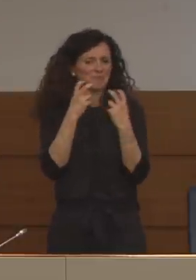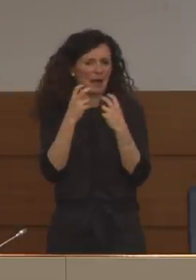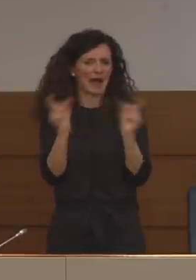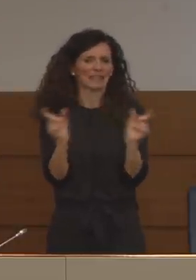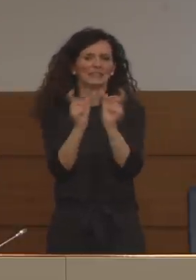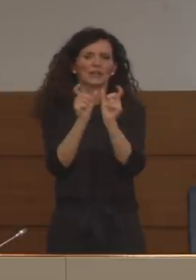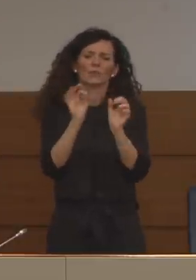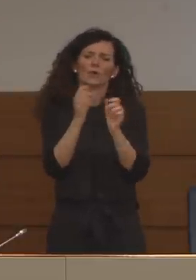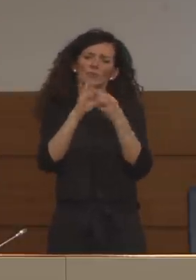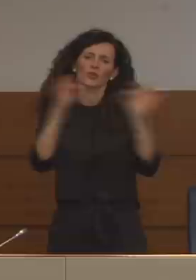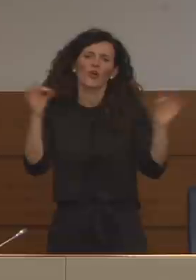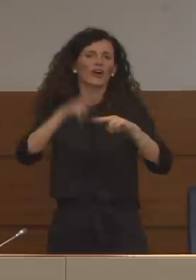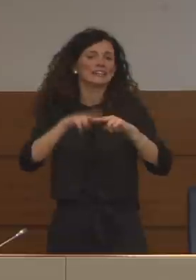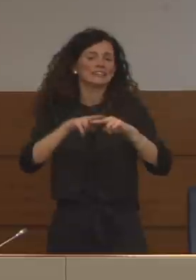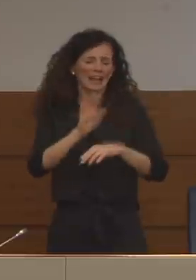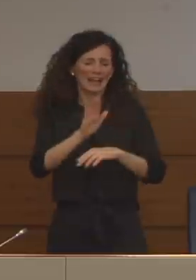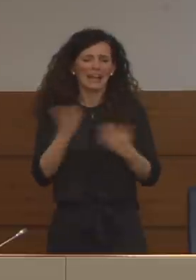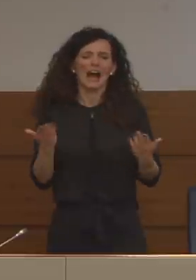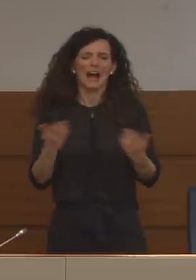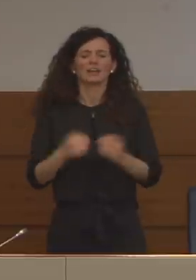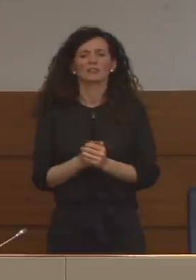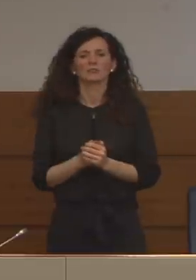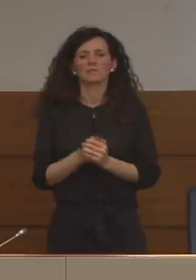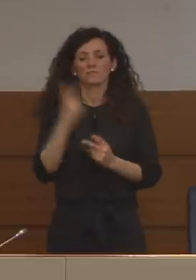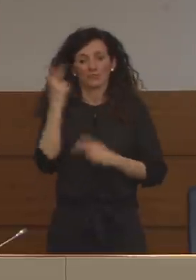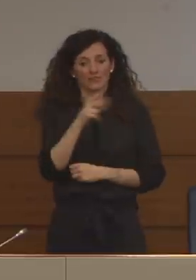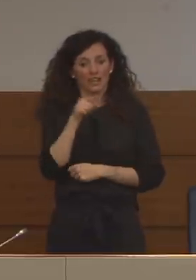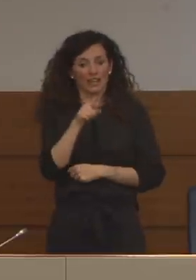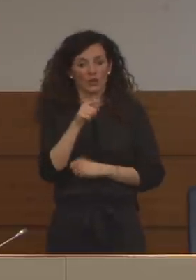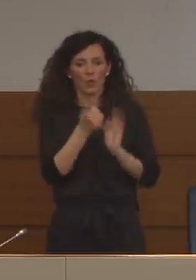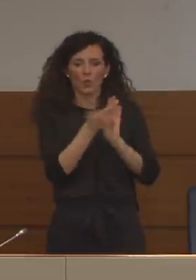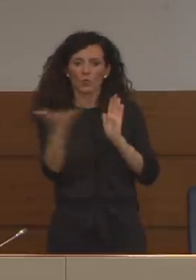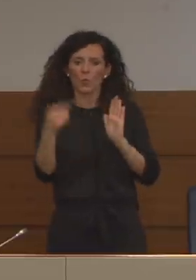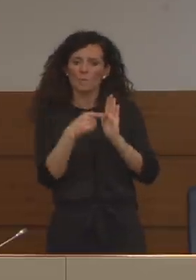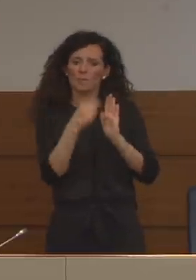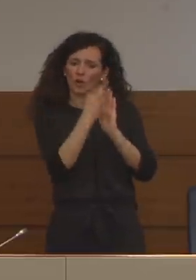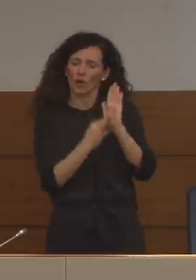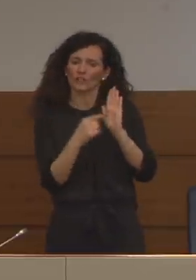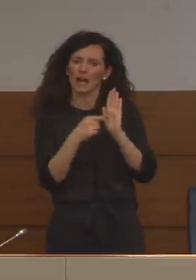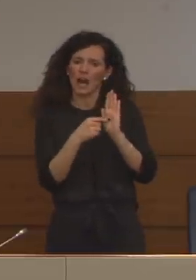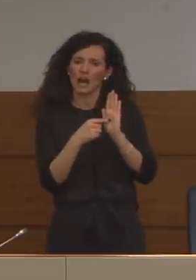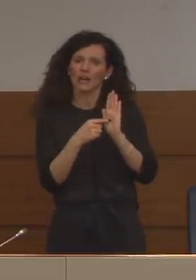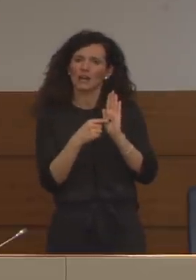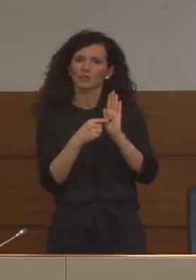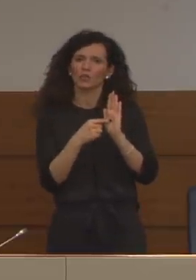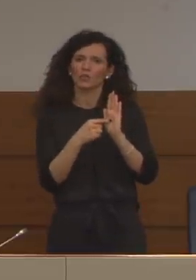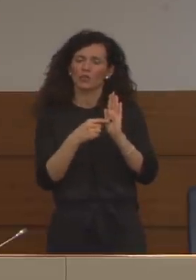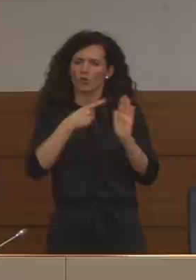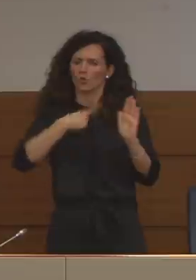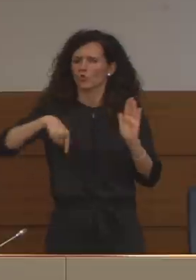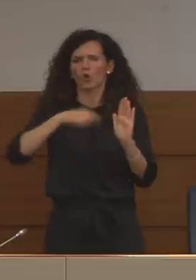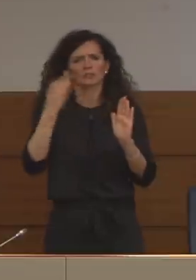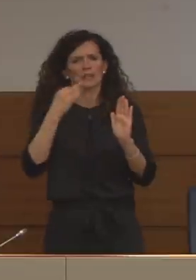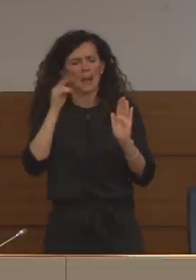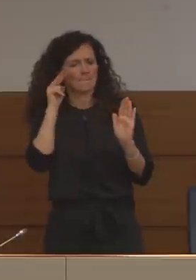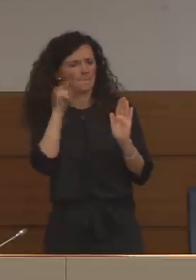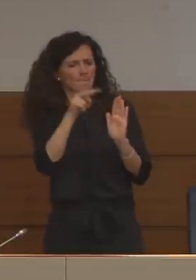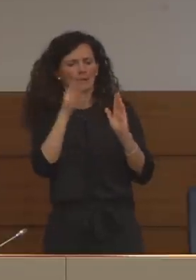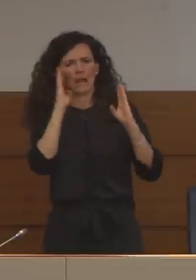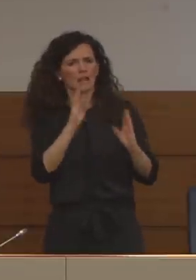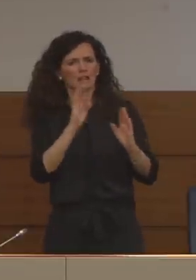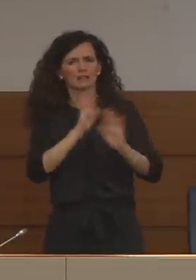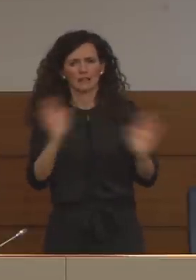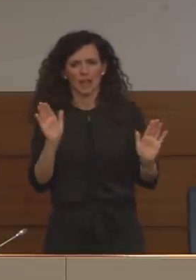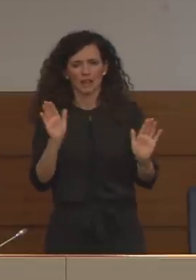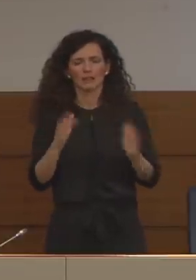un dato che ovviamente guardiamo con attenzione e mi permette di dire